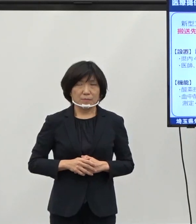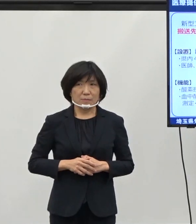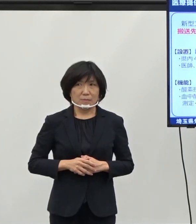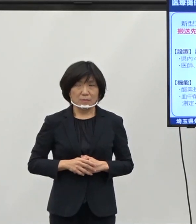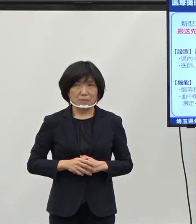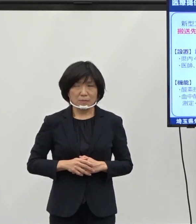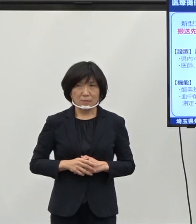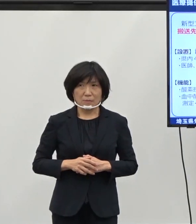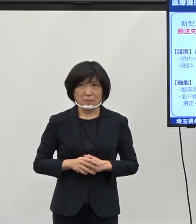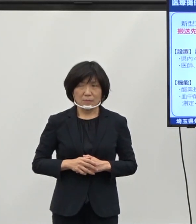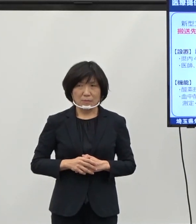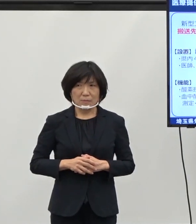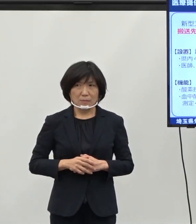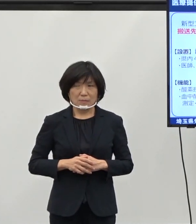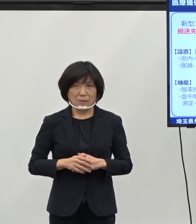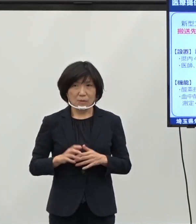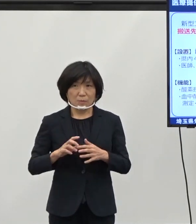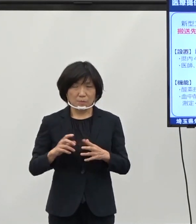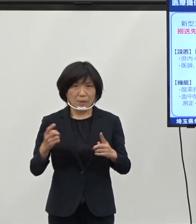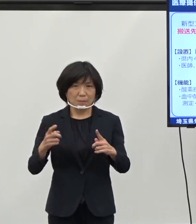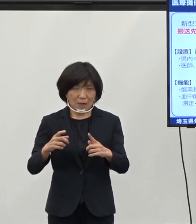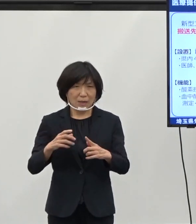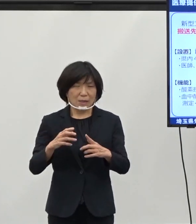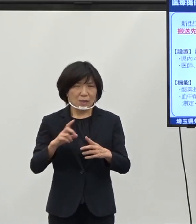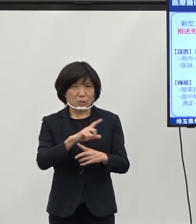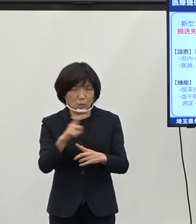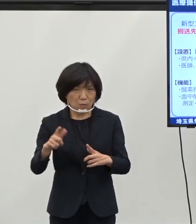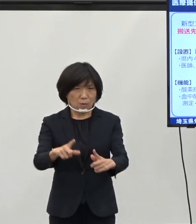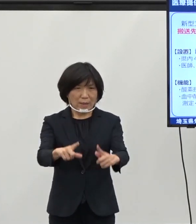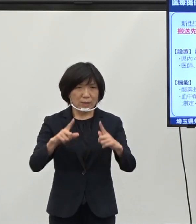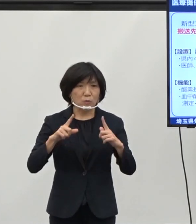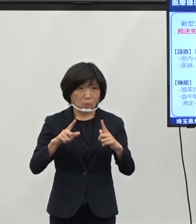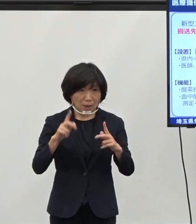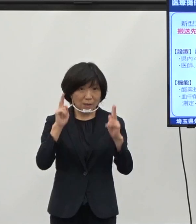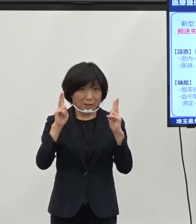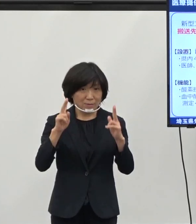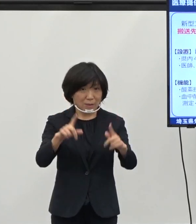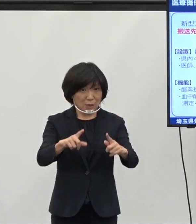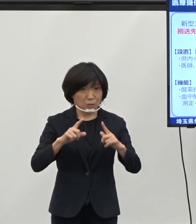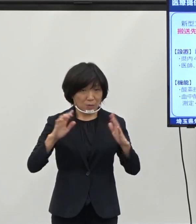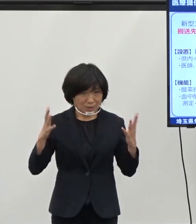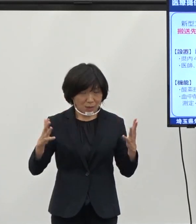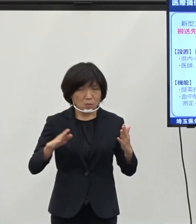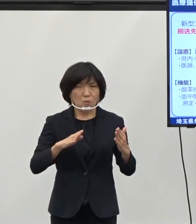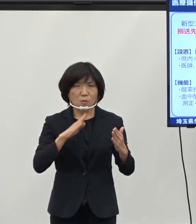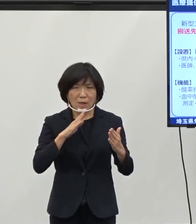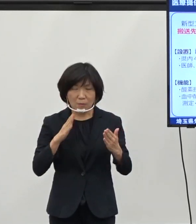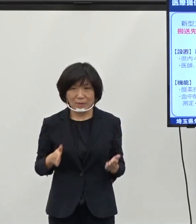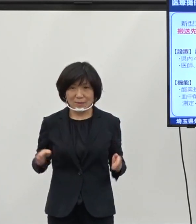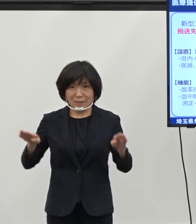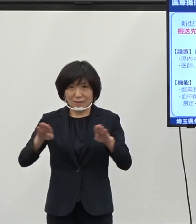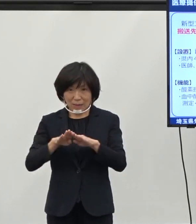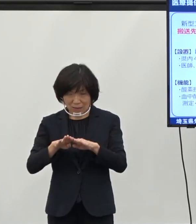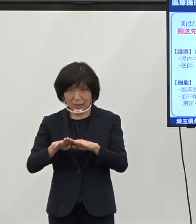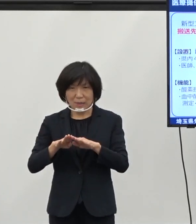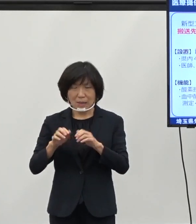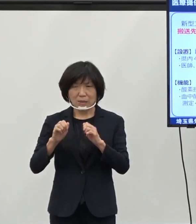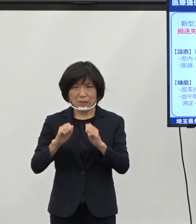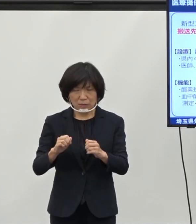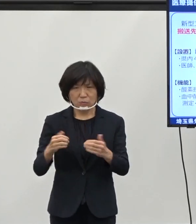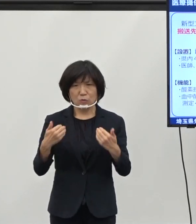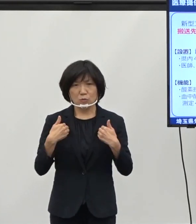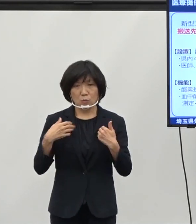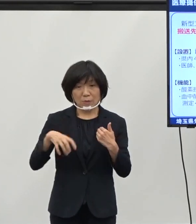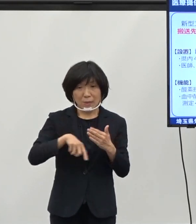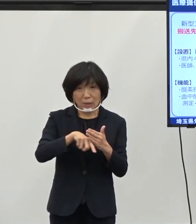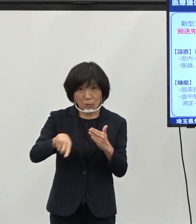自動家電があってそれについて返答がないで、そこで本来はセンターが問い合わせをしなきゃいけないところができていなかった、やっぱりこ